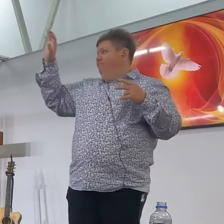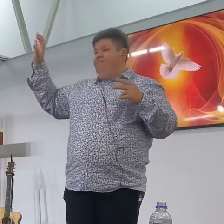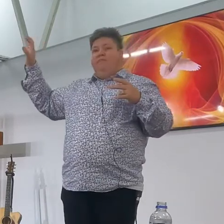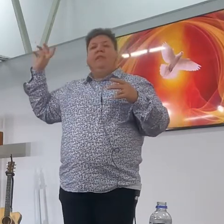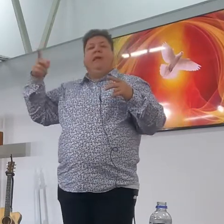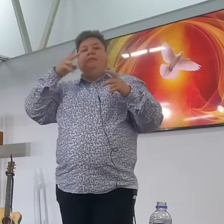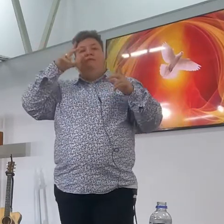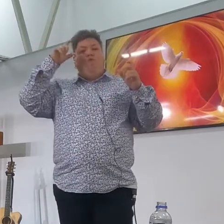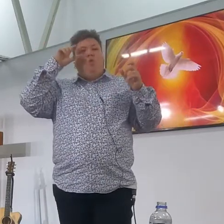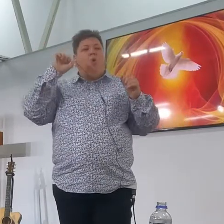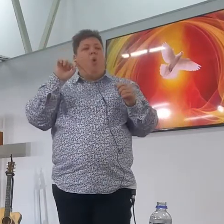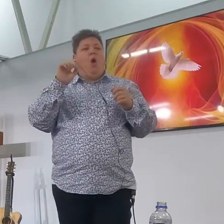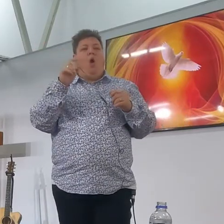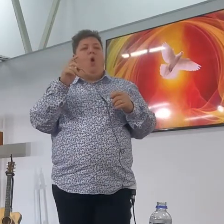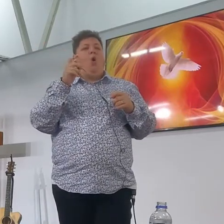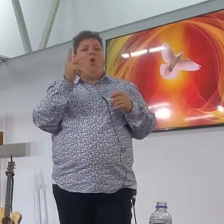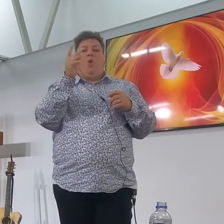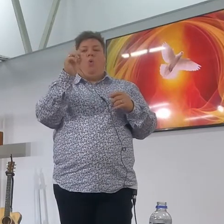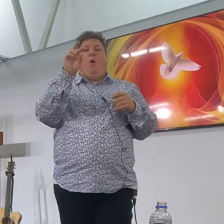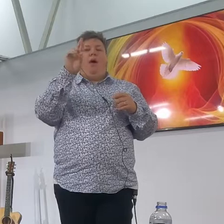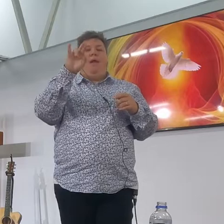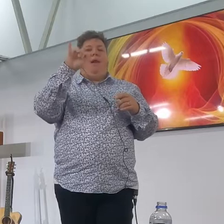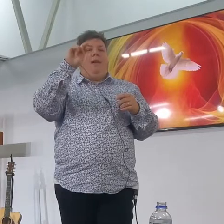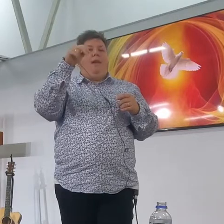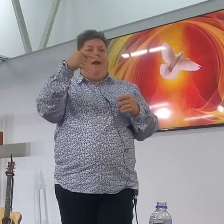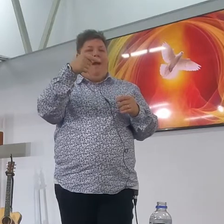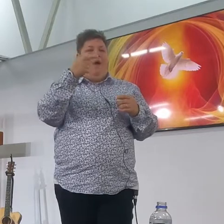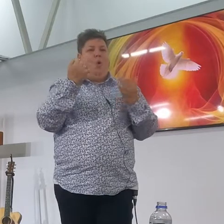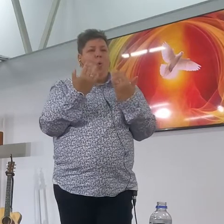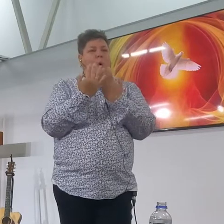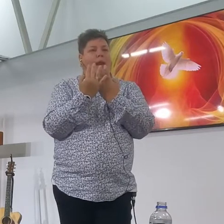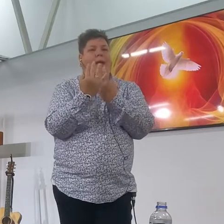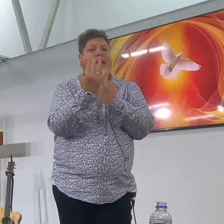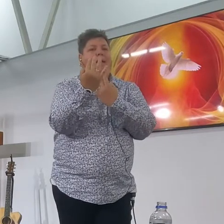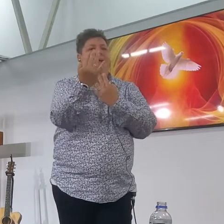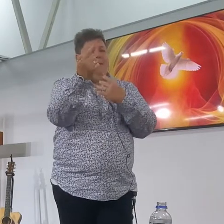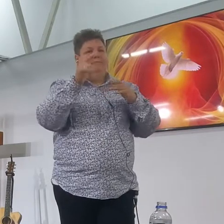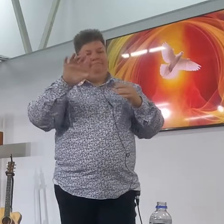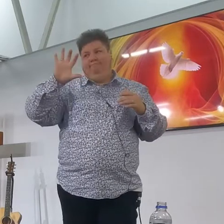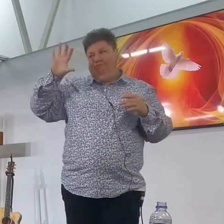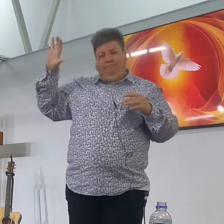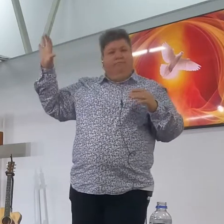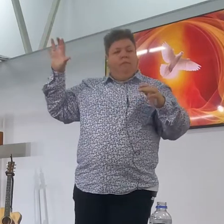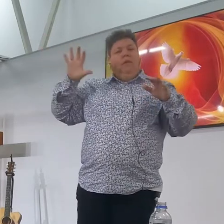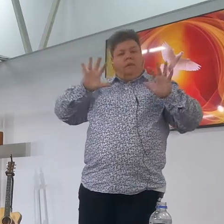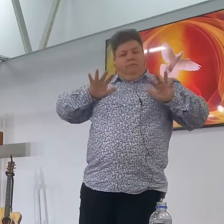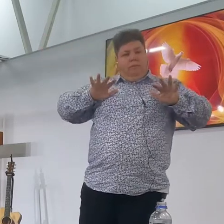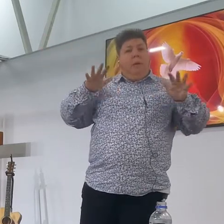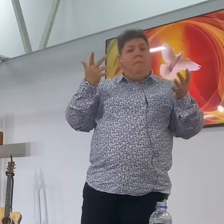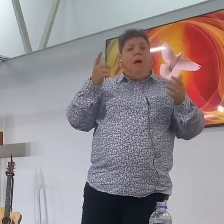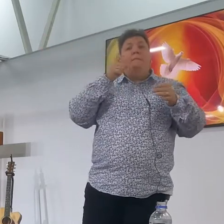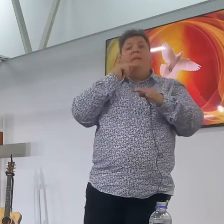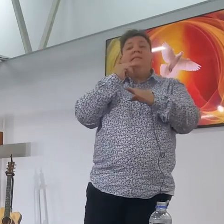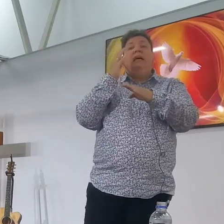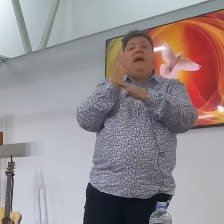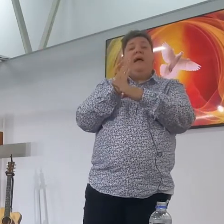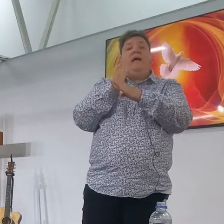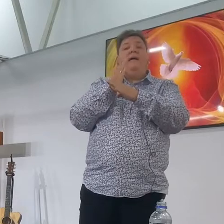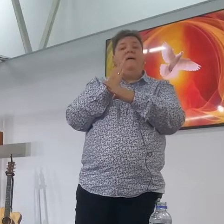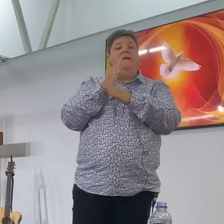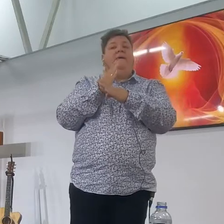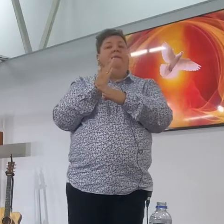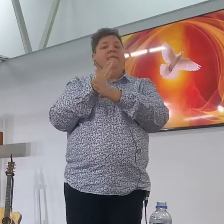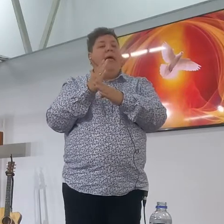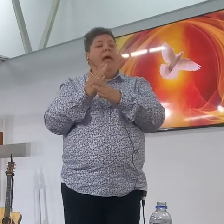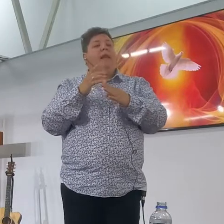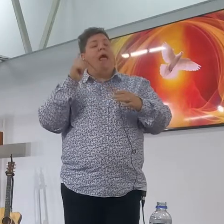koringland wat gereed is om geoes te word. En daar staan die woorde van Jesus, die oes is groot, maar die arbeiders is min. En elke Sondag stuur ek